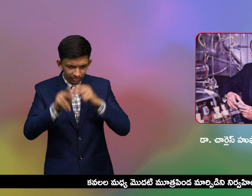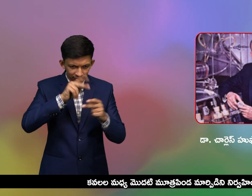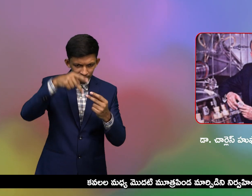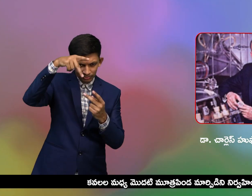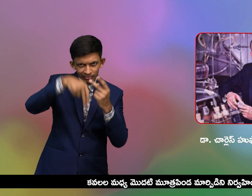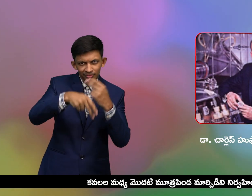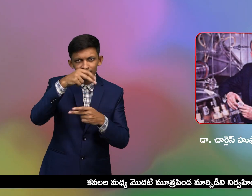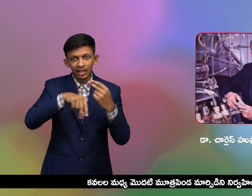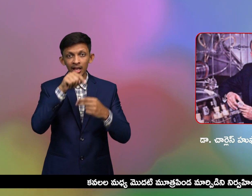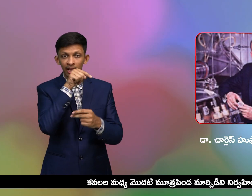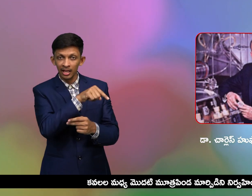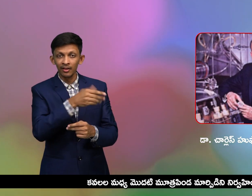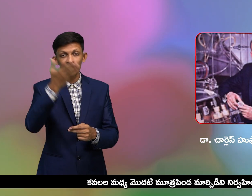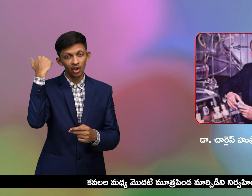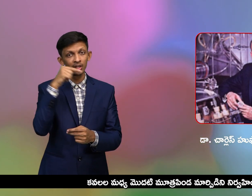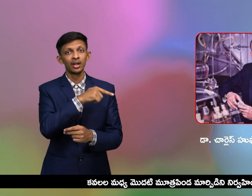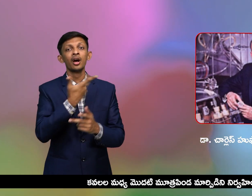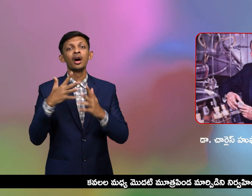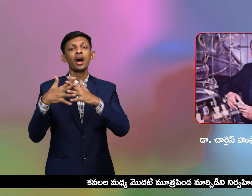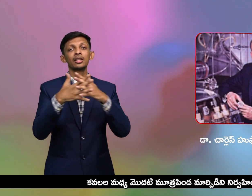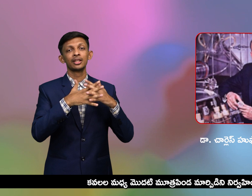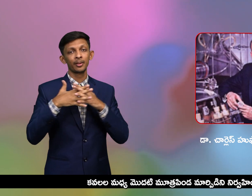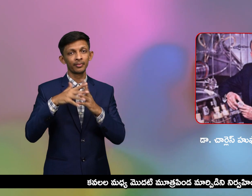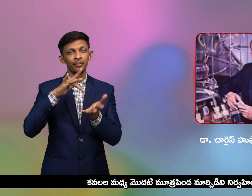మొదటి మూత్రపిండ మార్పిడిని నిర్వహించారు.